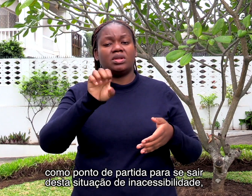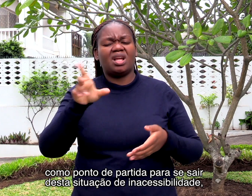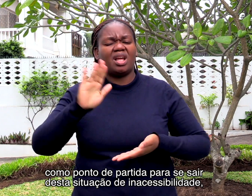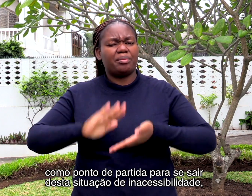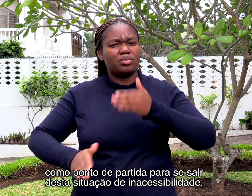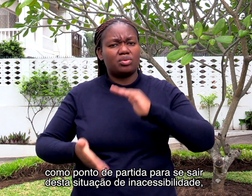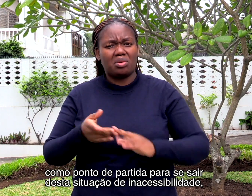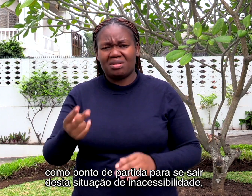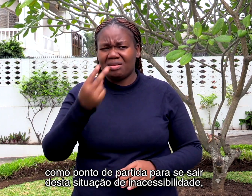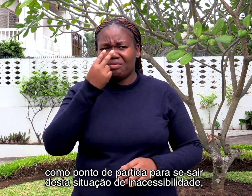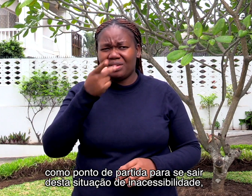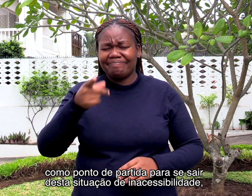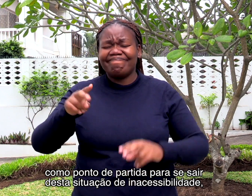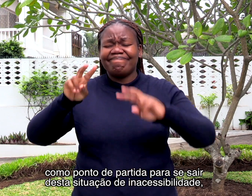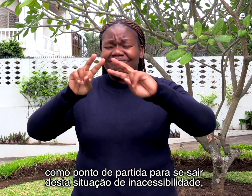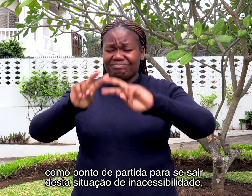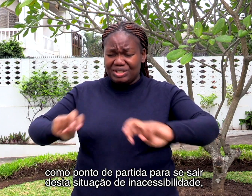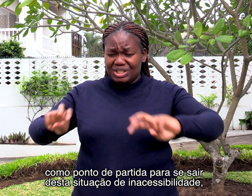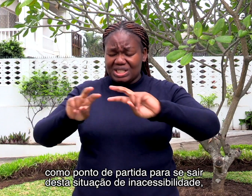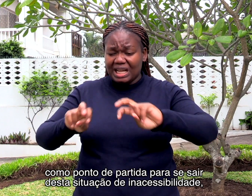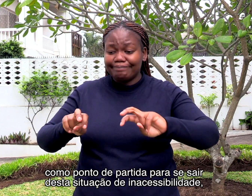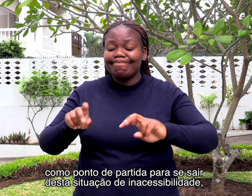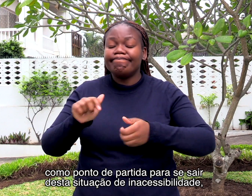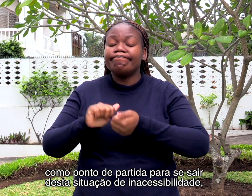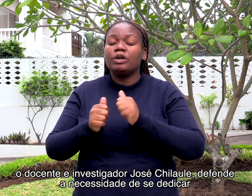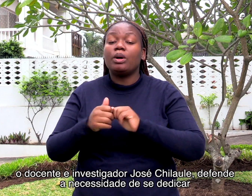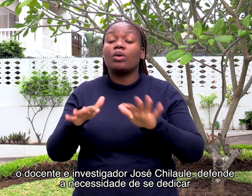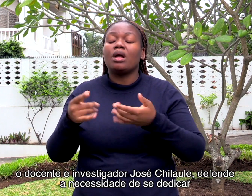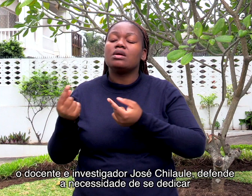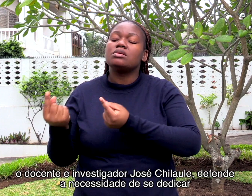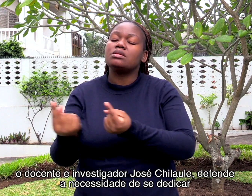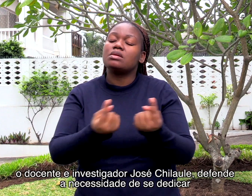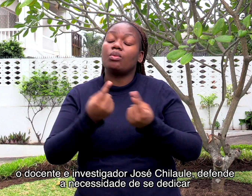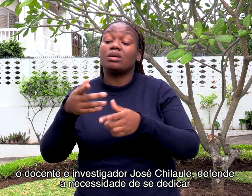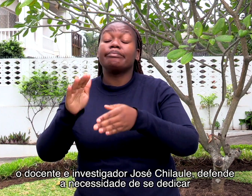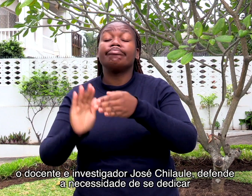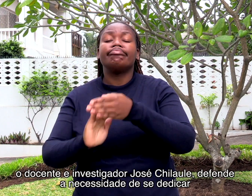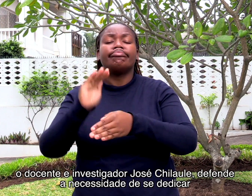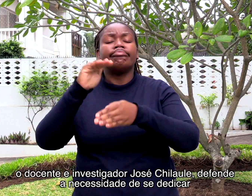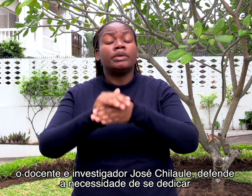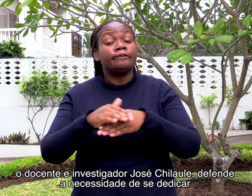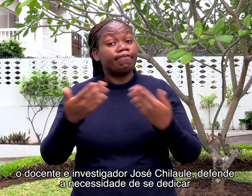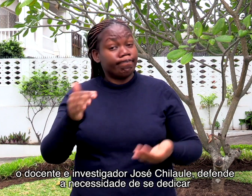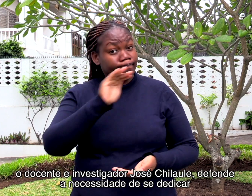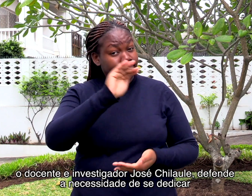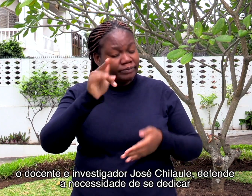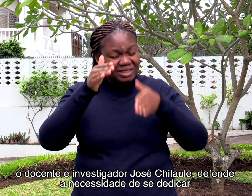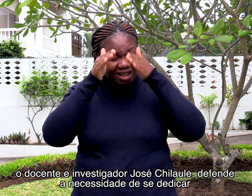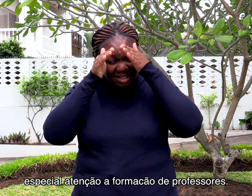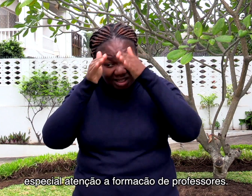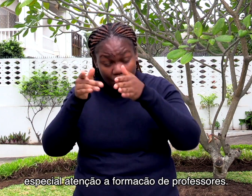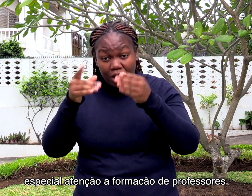Como ponto de partida, para se sair desta situação de inacessibilidade, o docente e investigador José